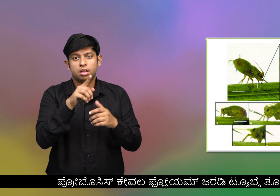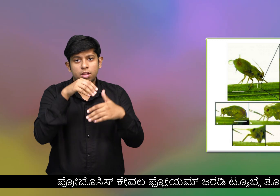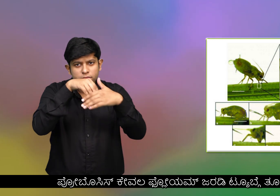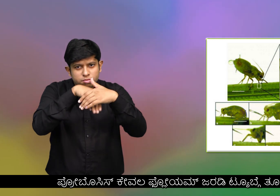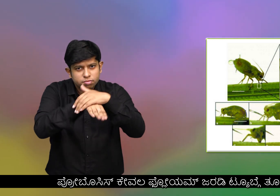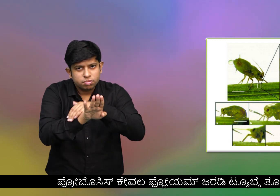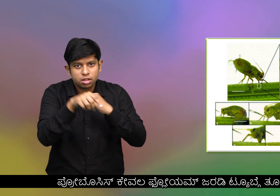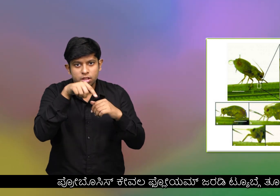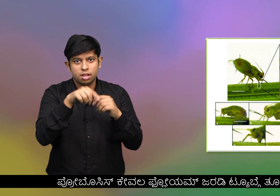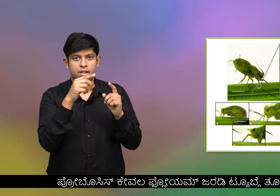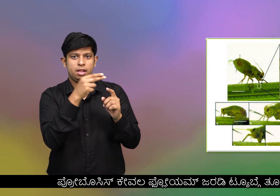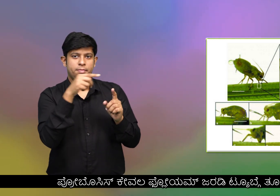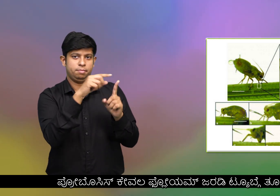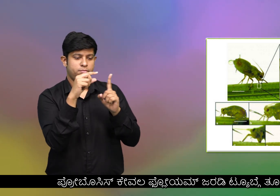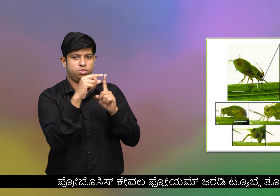ಟ್ಯೂಬ್ಗೆ ತೋರಿಕೊಳ್ಳುತ್ತದೆ.